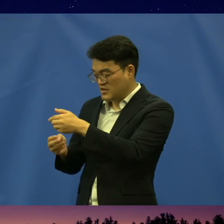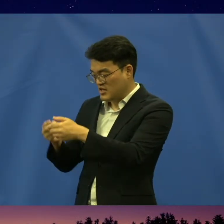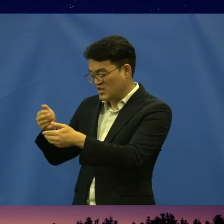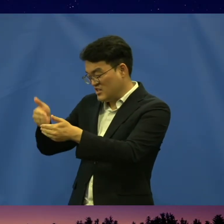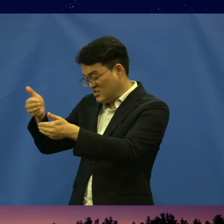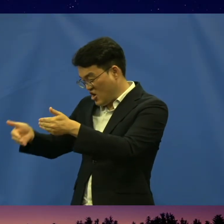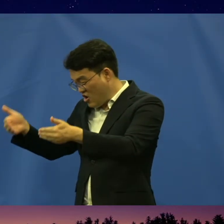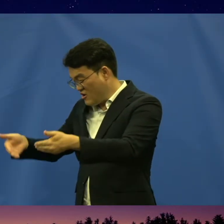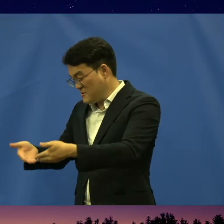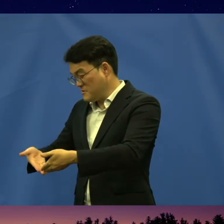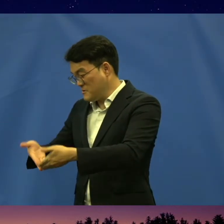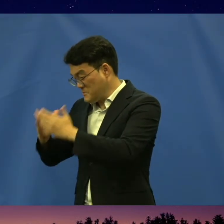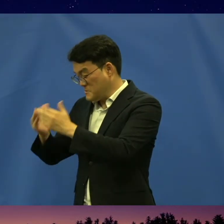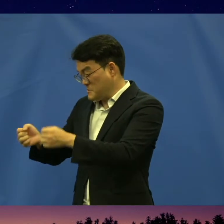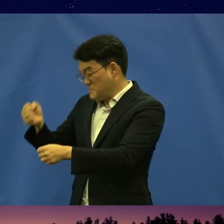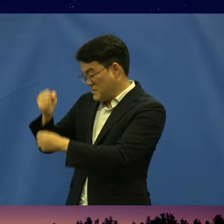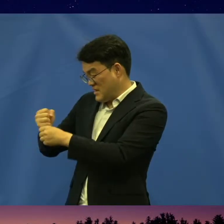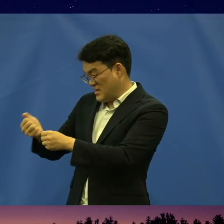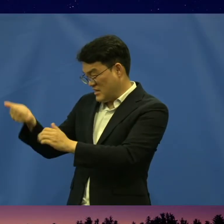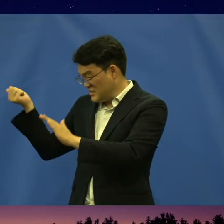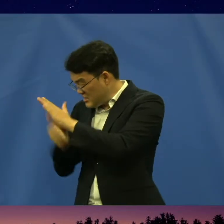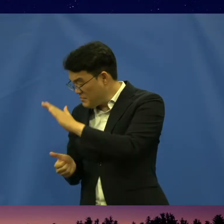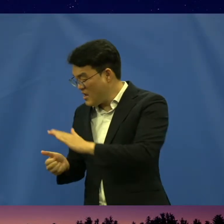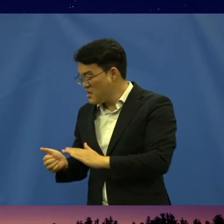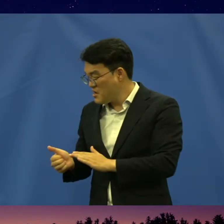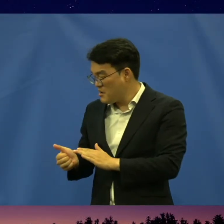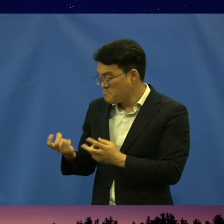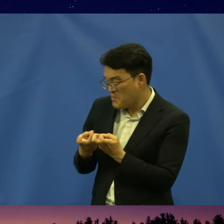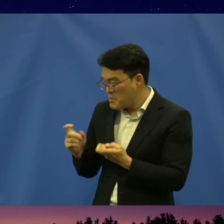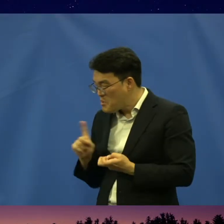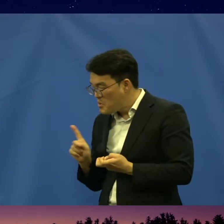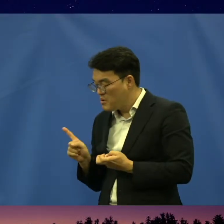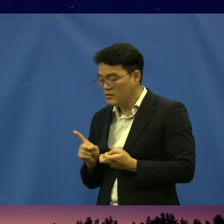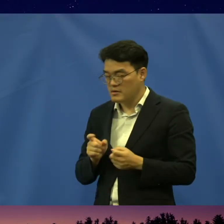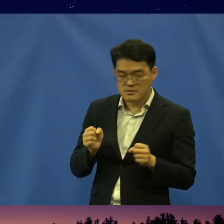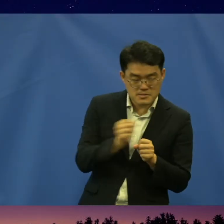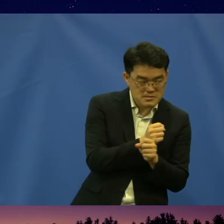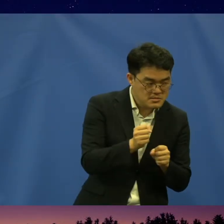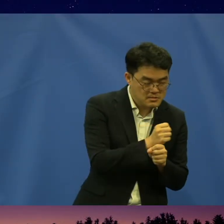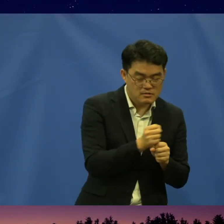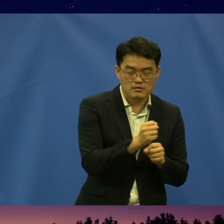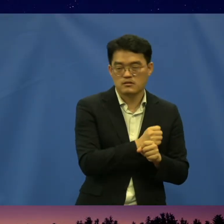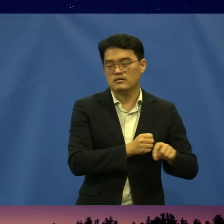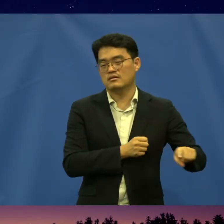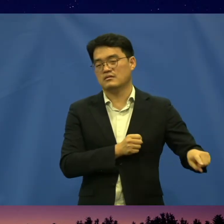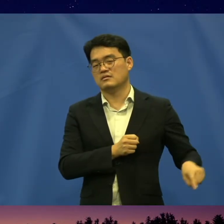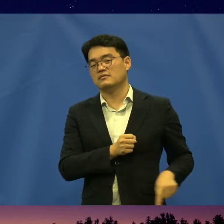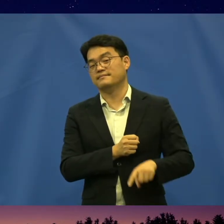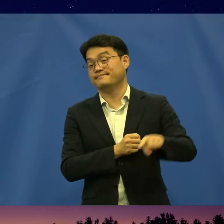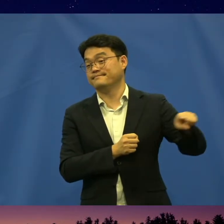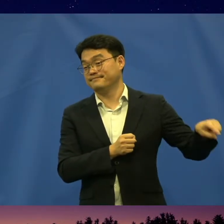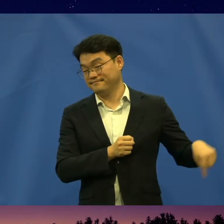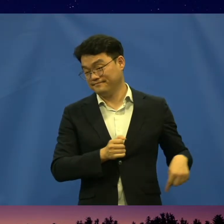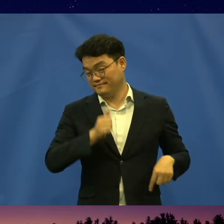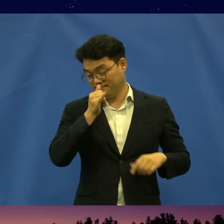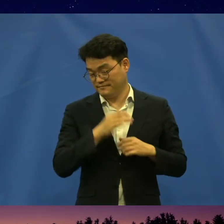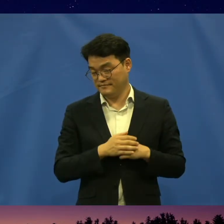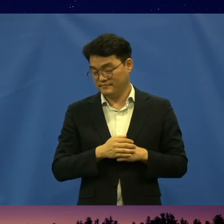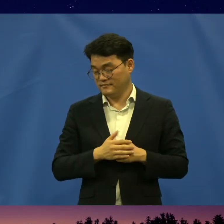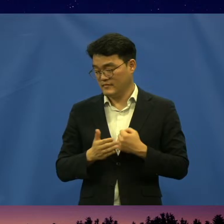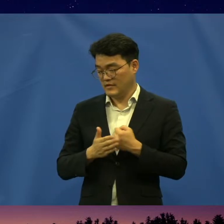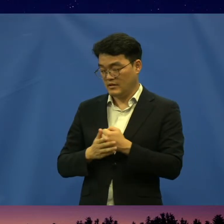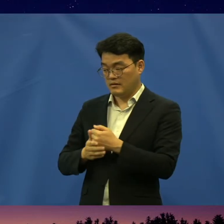배합합니다. 성벽 재건이 잘 되어가는 것은 그들에게 치명적인 것이에요. 그러니까